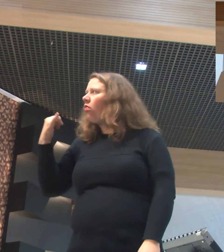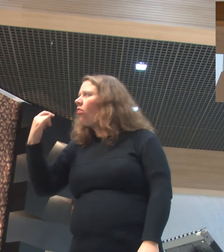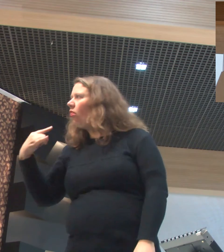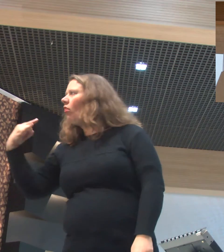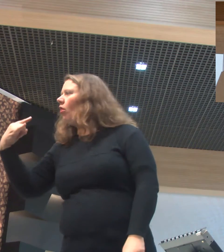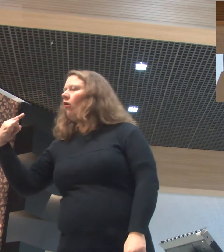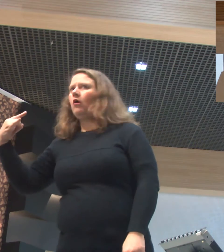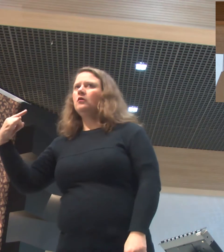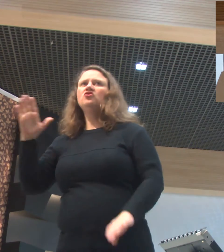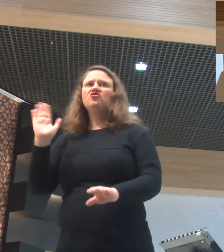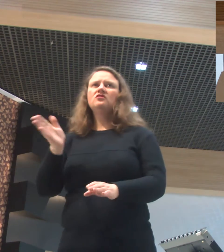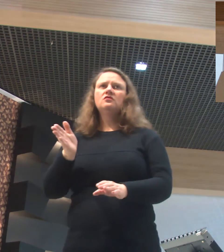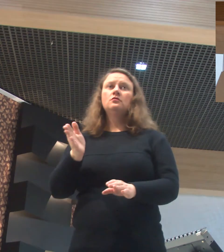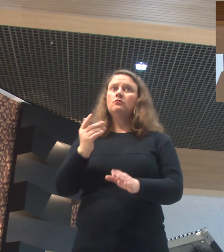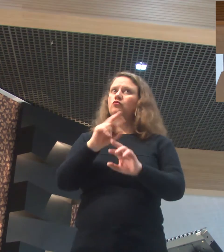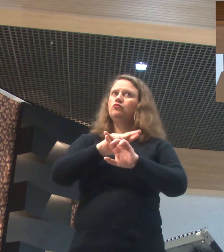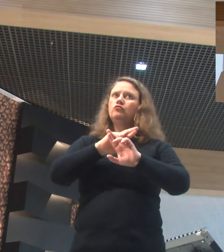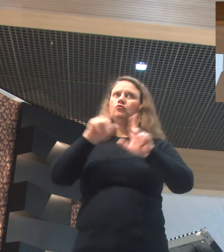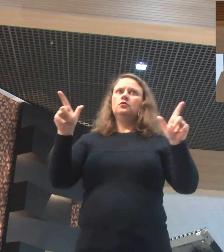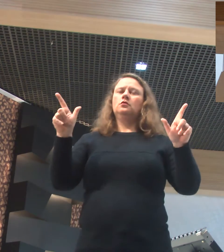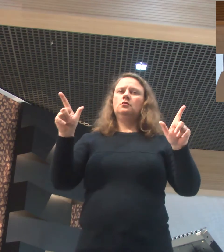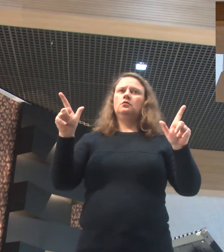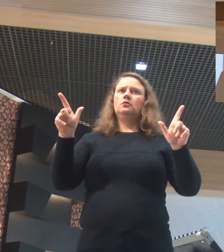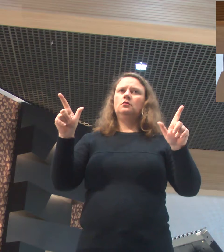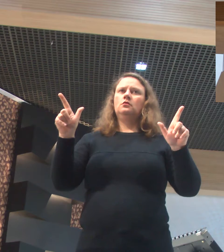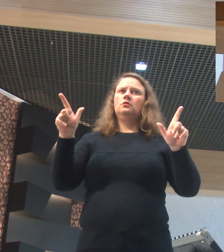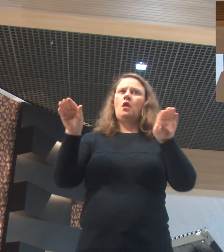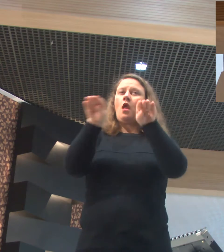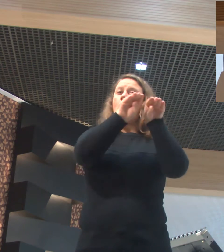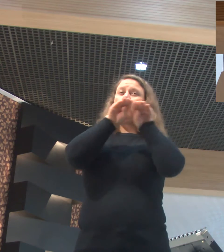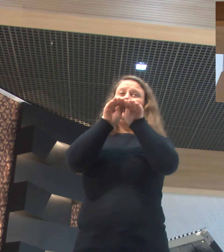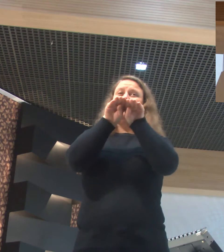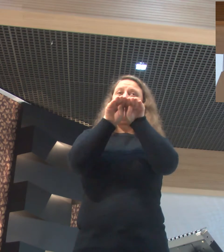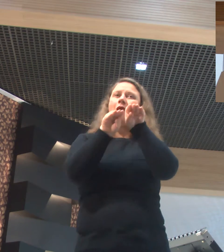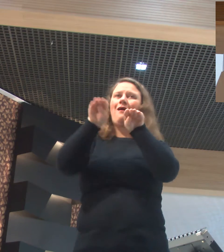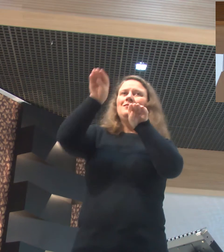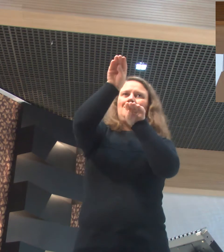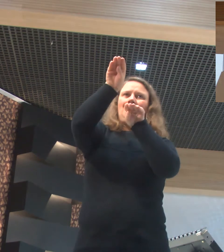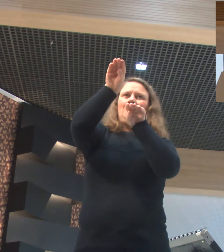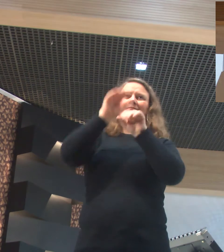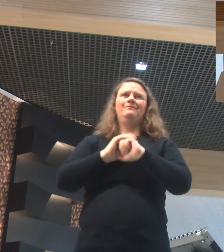Então ele está elevando esse padrão da lei moral.